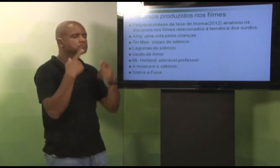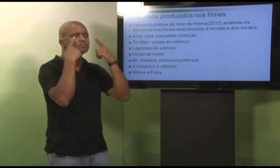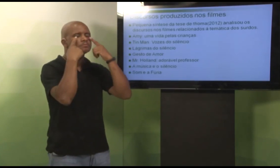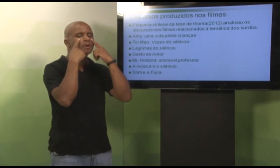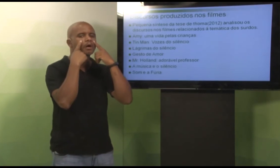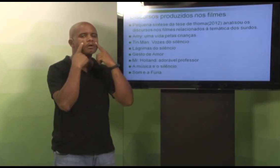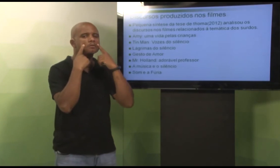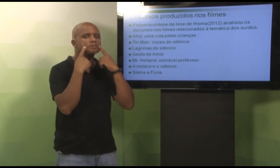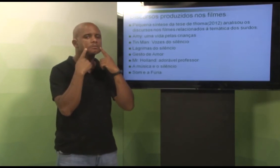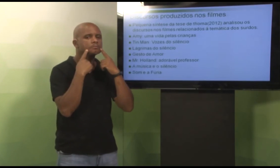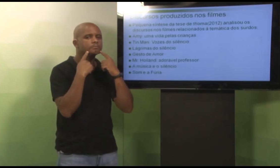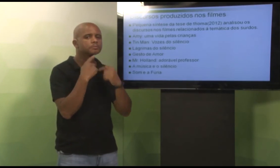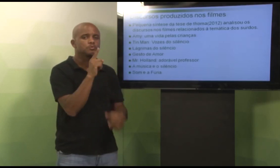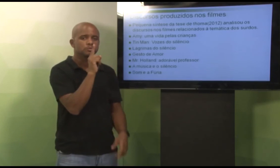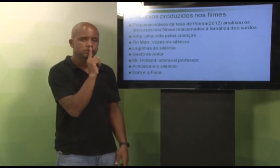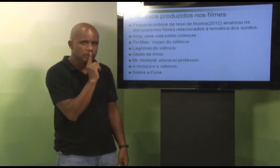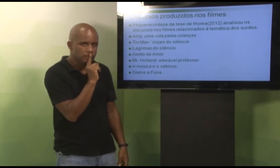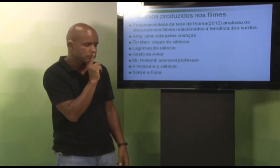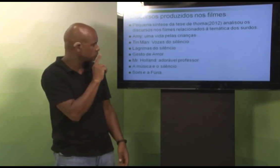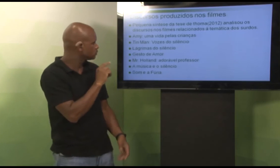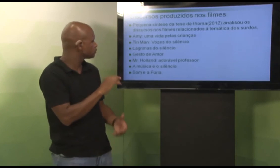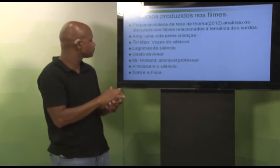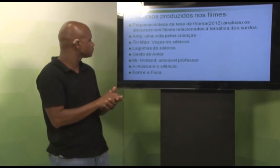Tin Man, Vozes do Silêncio.